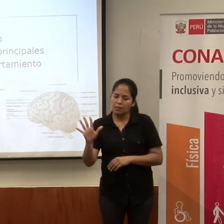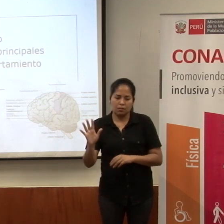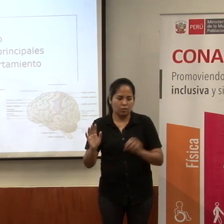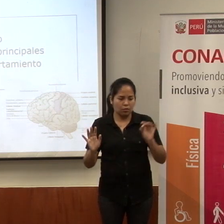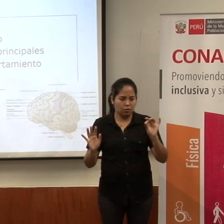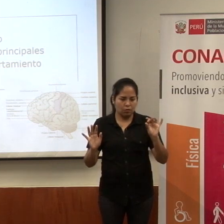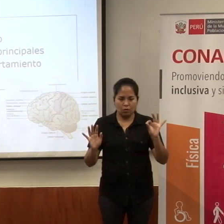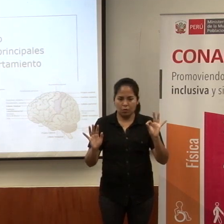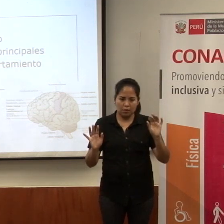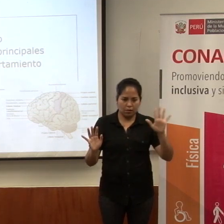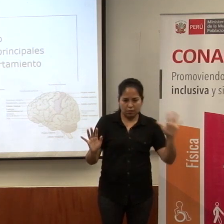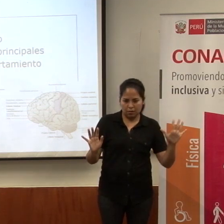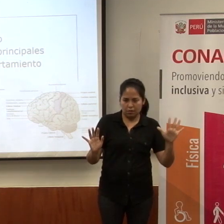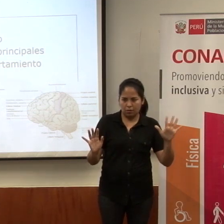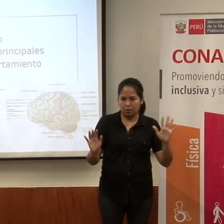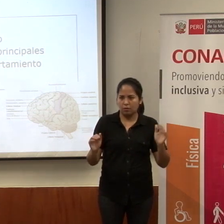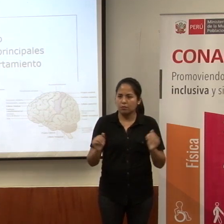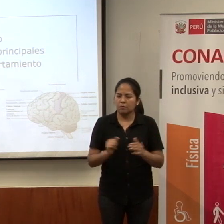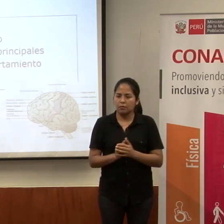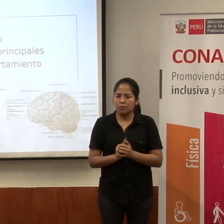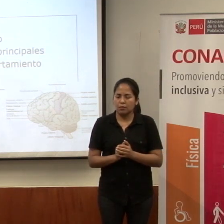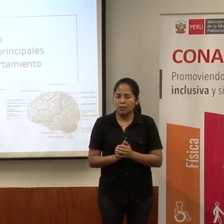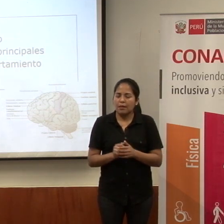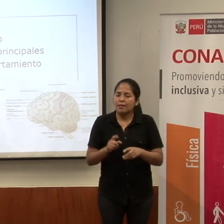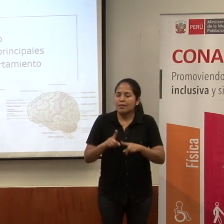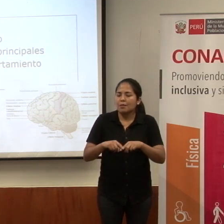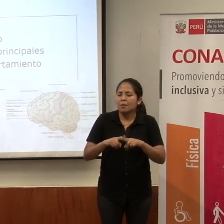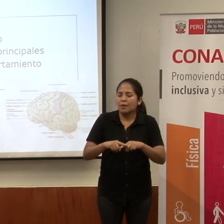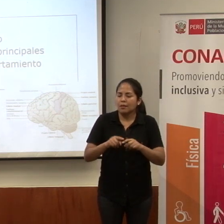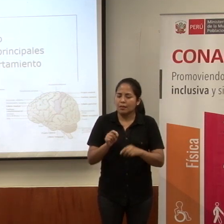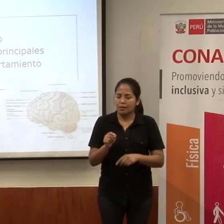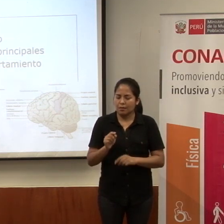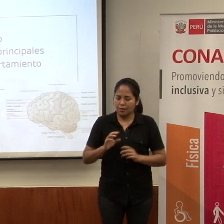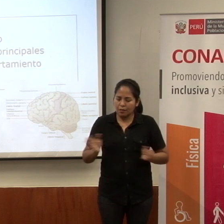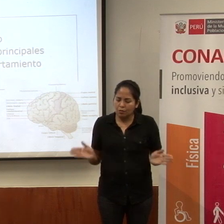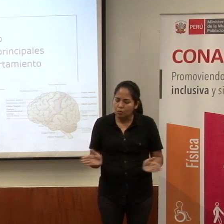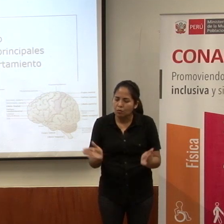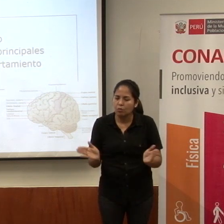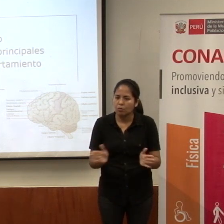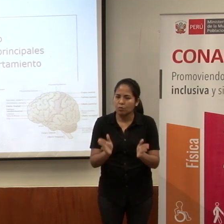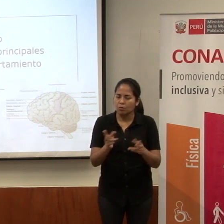forma. Y tiene que ver con los estímulos y los cuidados.